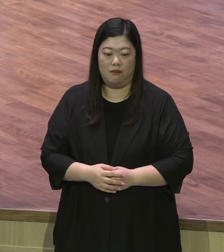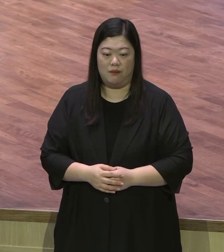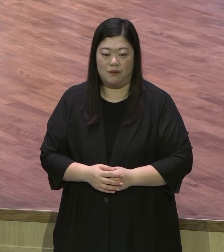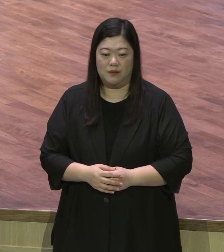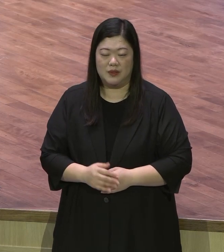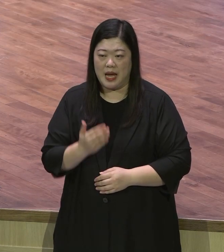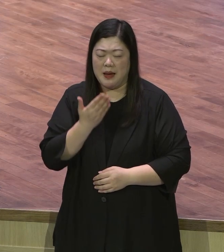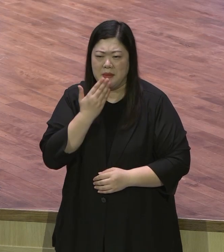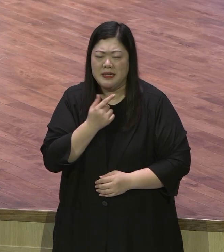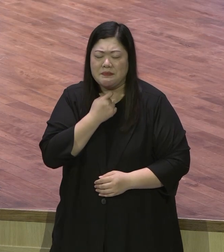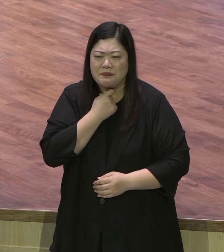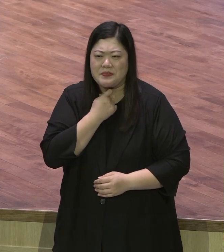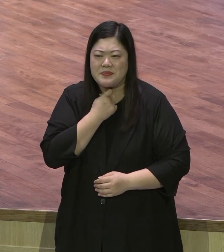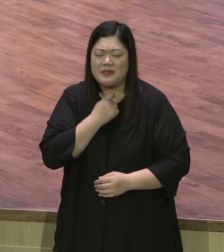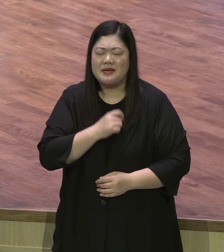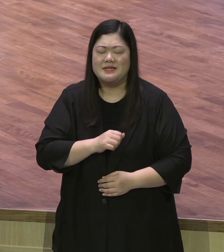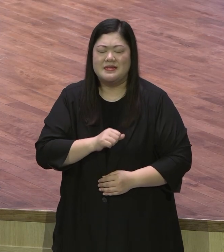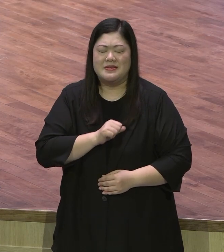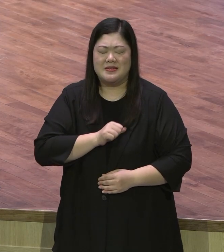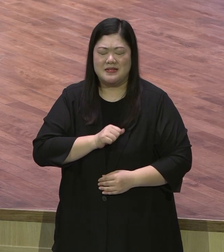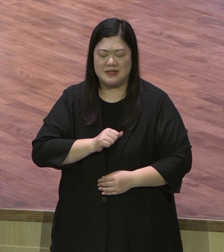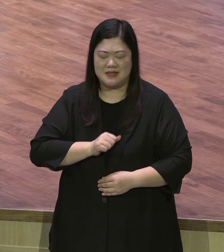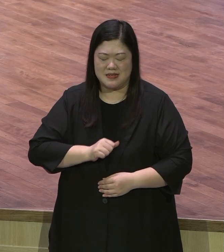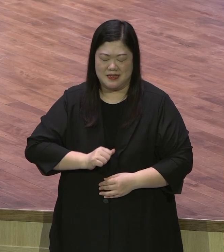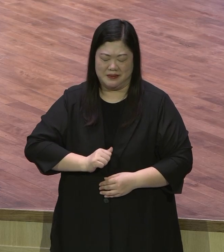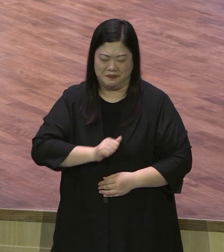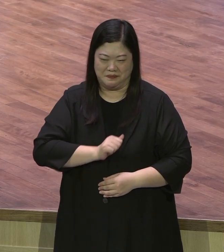절제하고 참고 인내하고